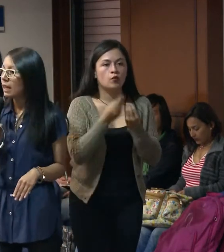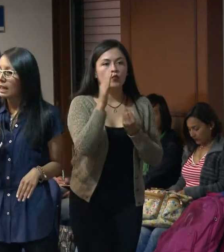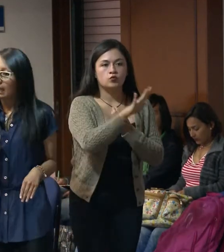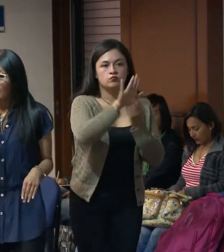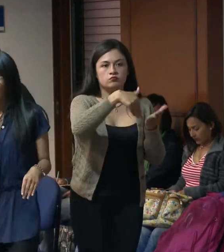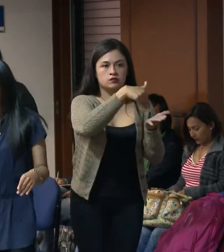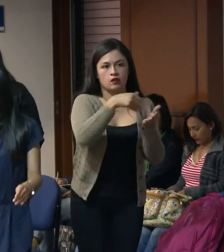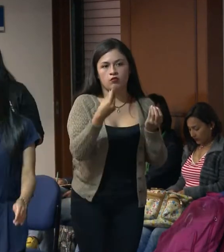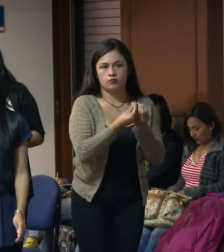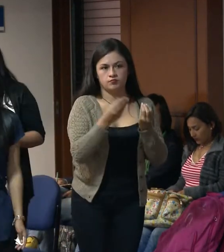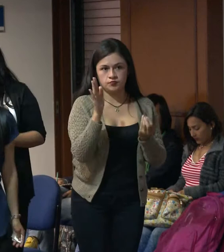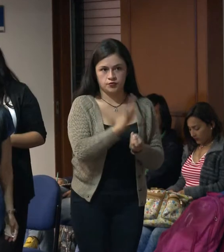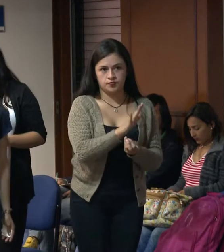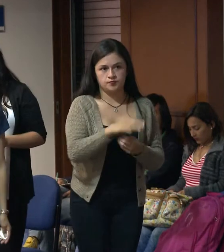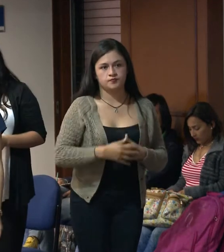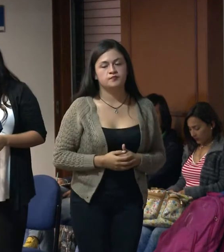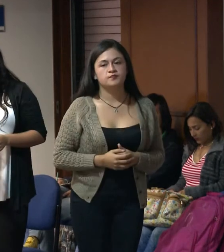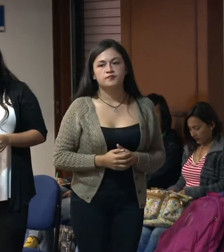centro.